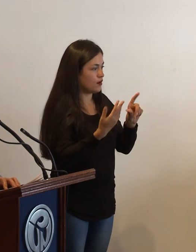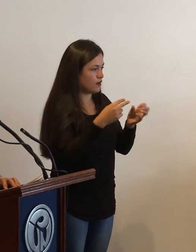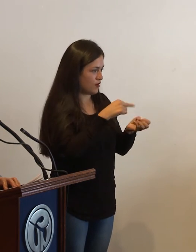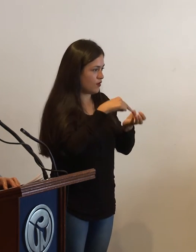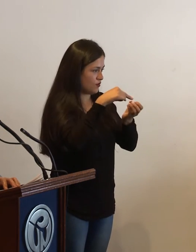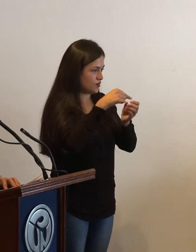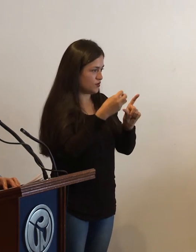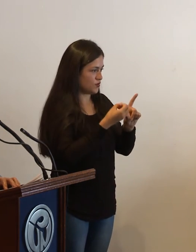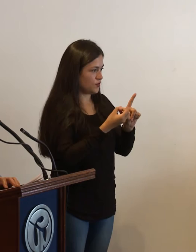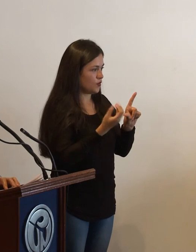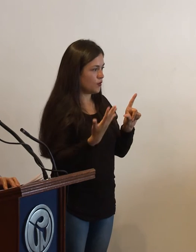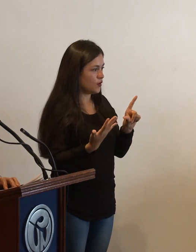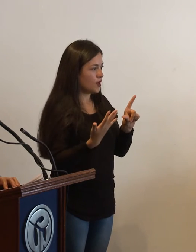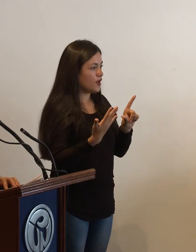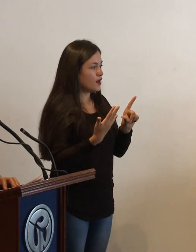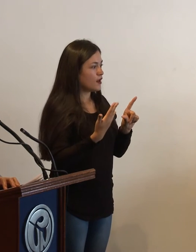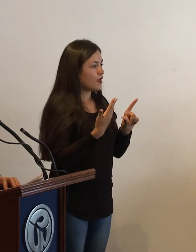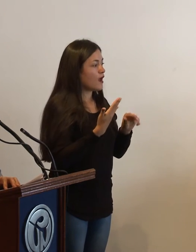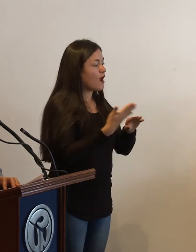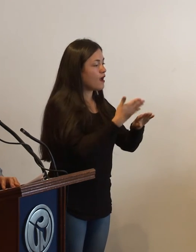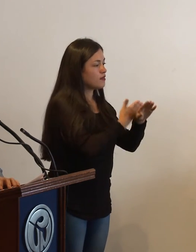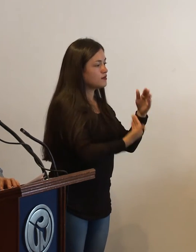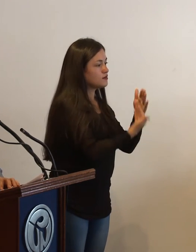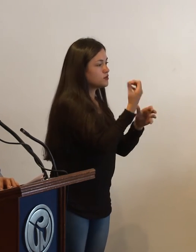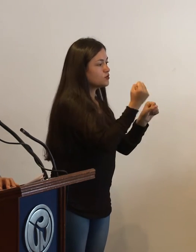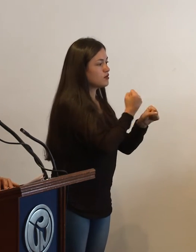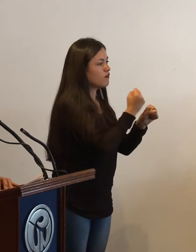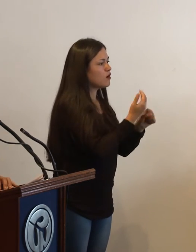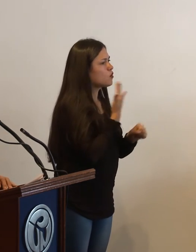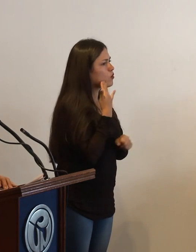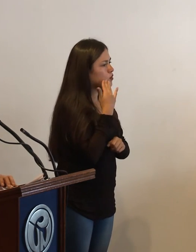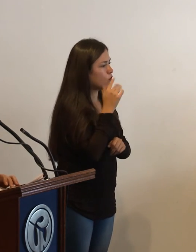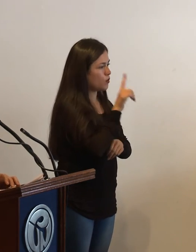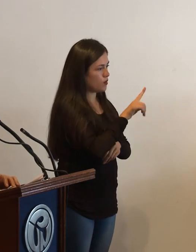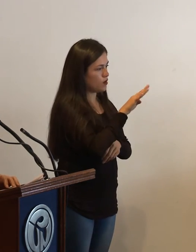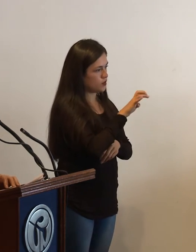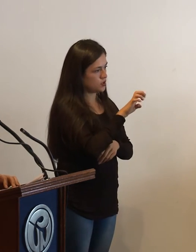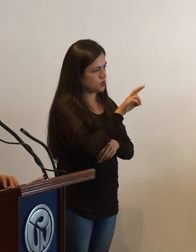en su modalidad desescolarizada, empezó a trabajarse desde